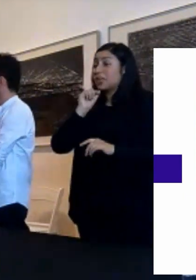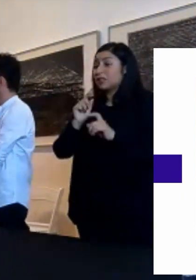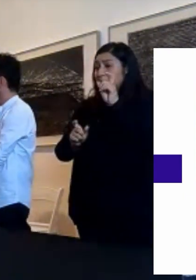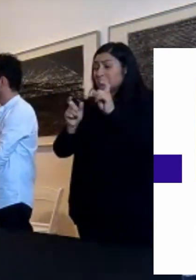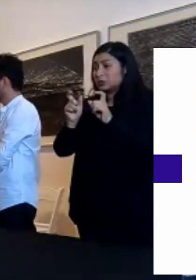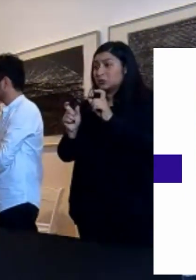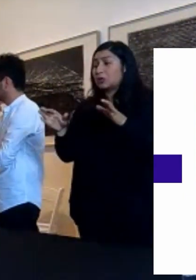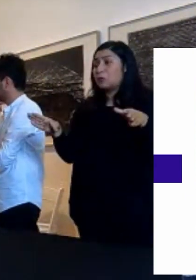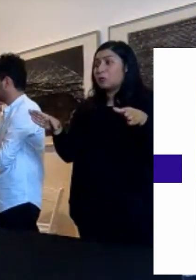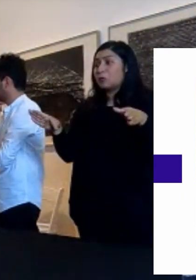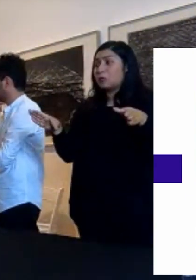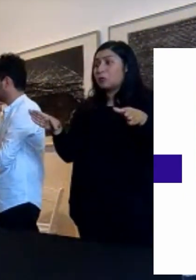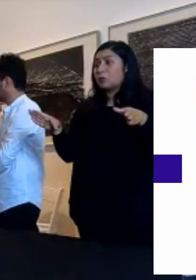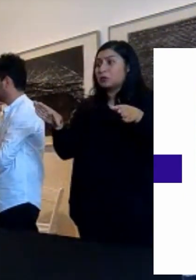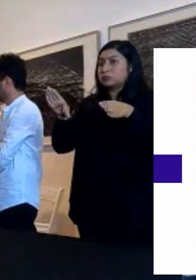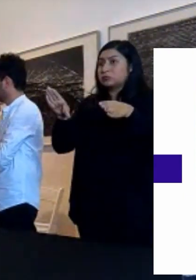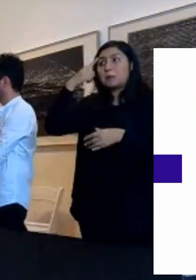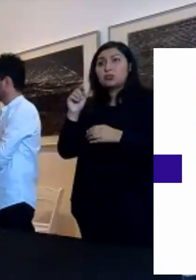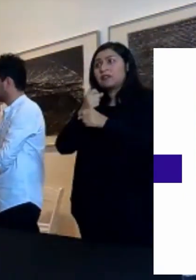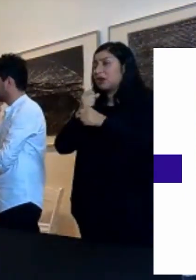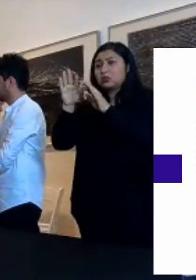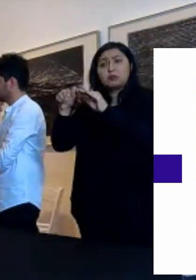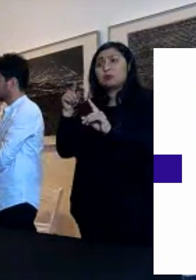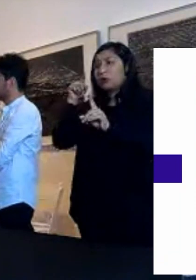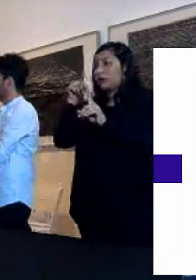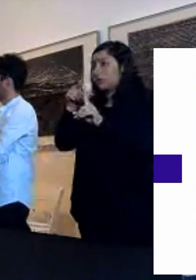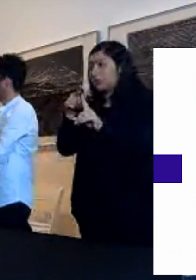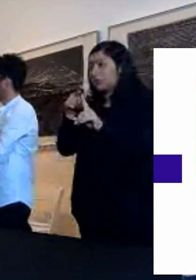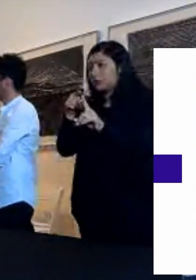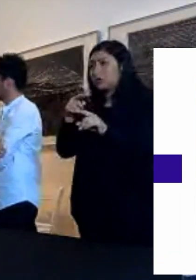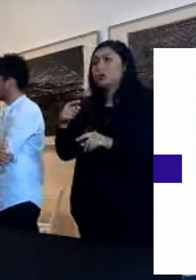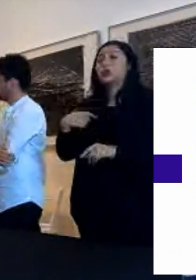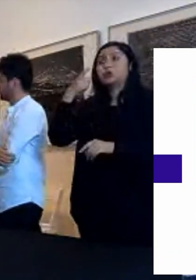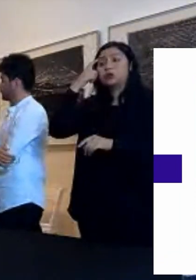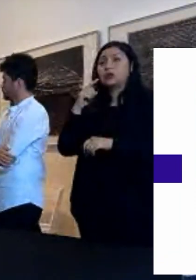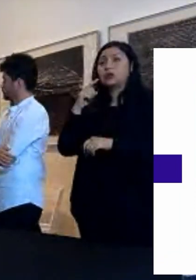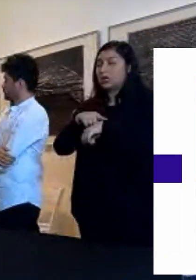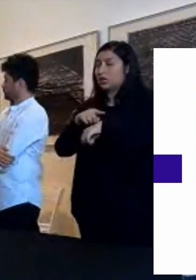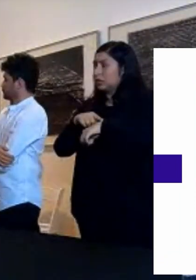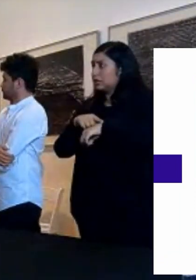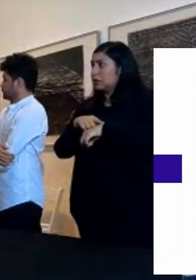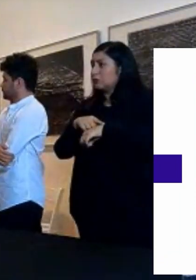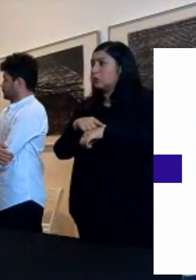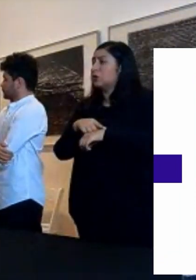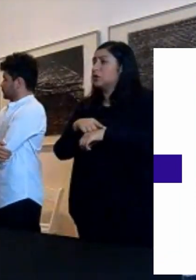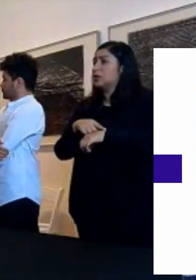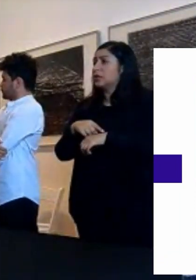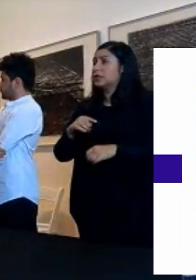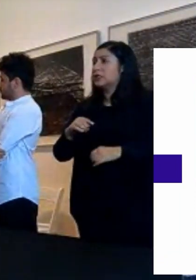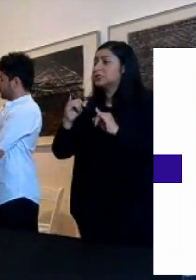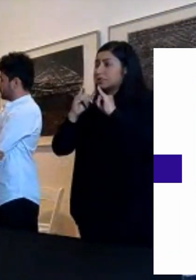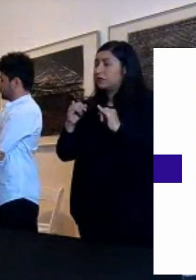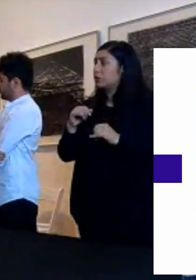hemos estado trabajando más o menos todos en la misma dirección, y creo que hemos ido a los tiempos. Y que particularmente yo creo que en ese sentido